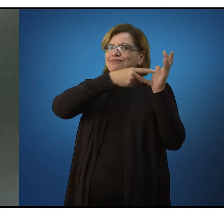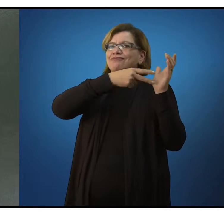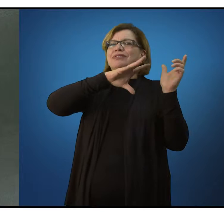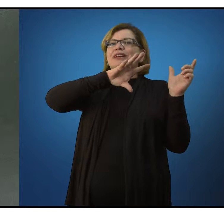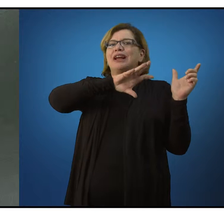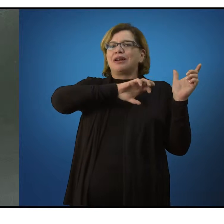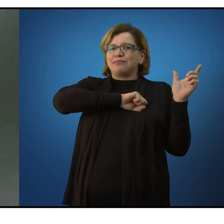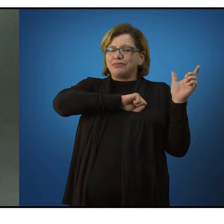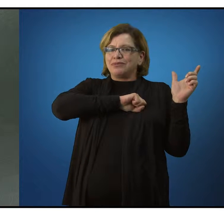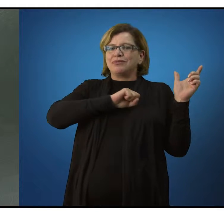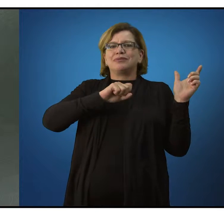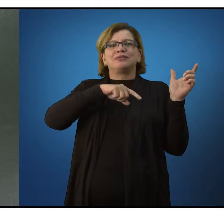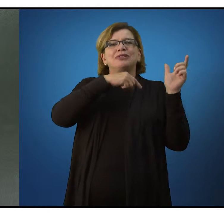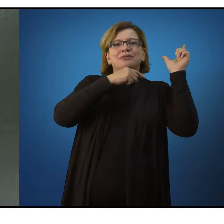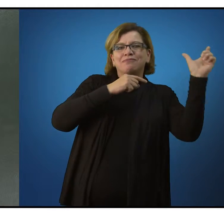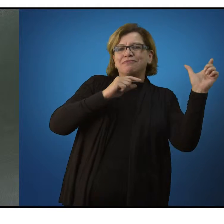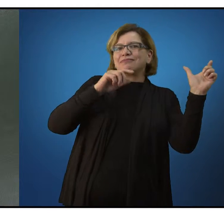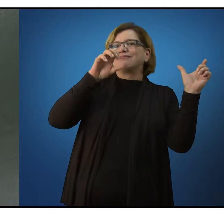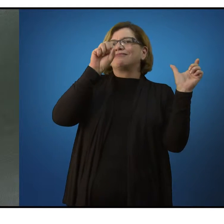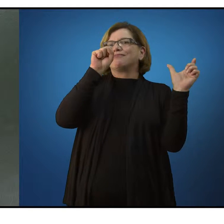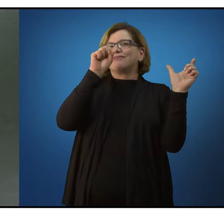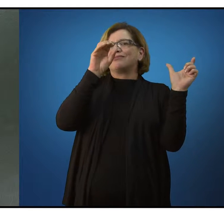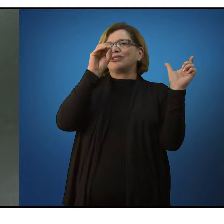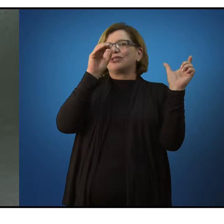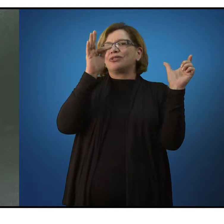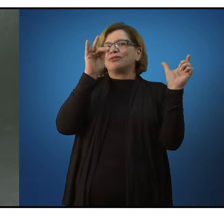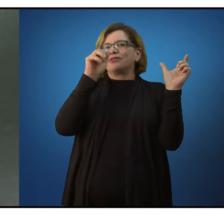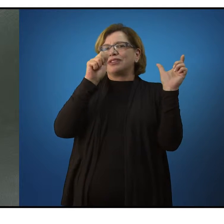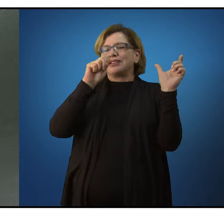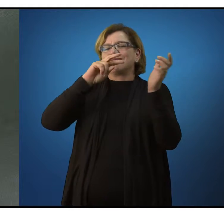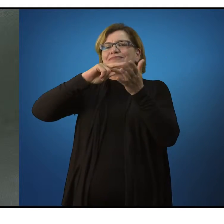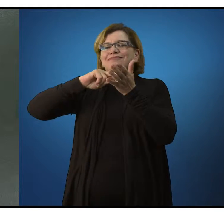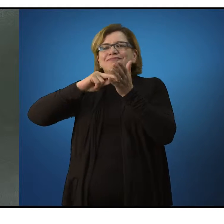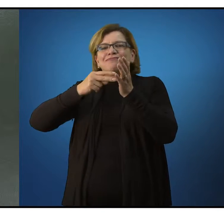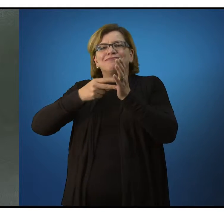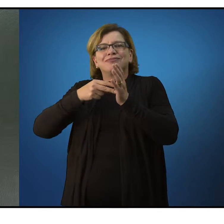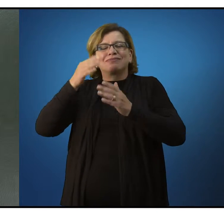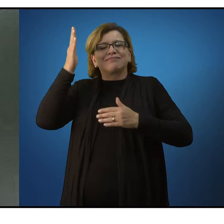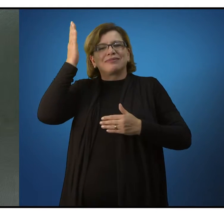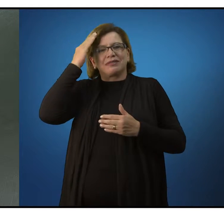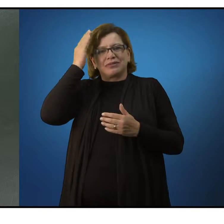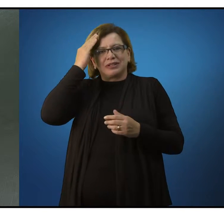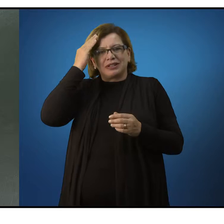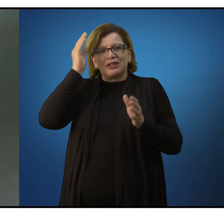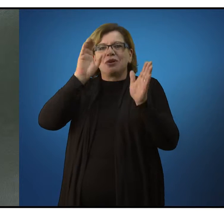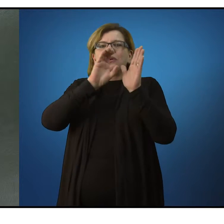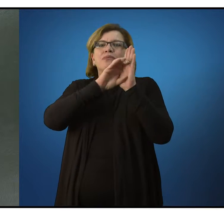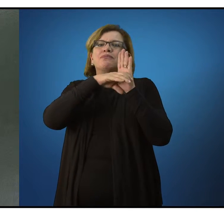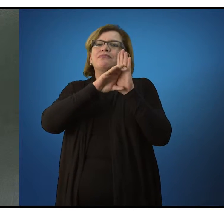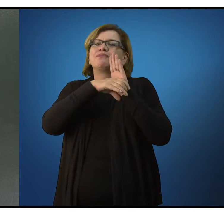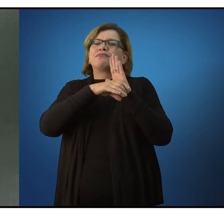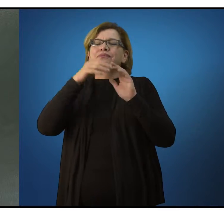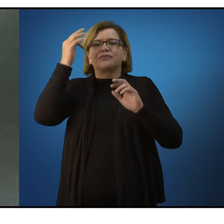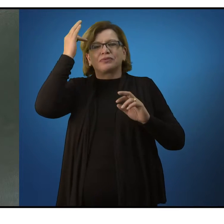que significa sabedoria. Sabedoria. Então, o conceito